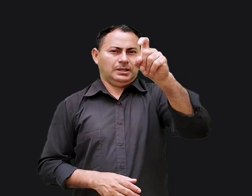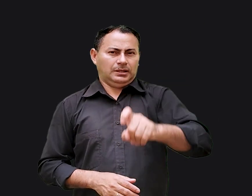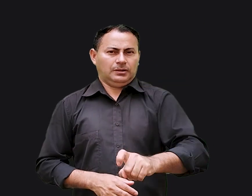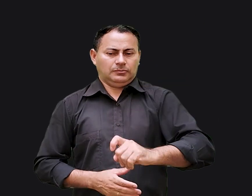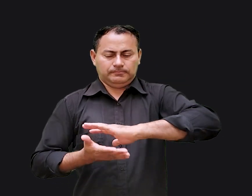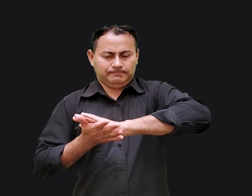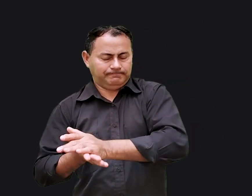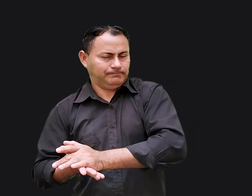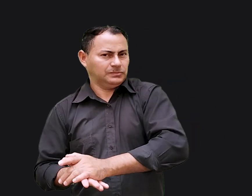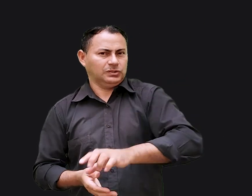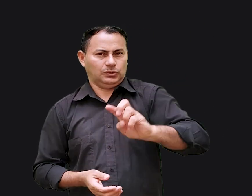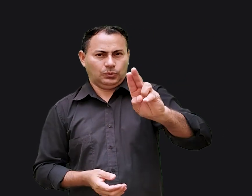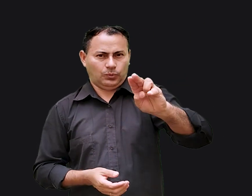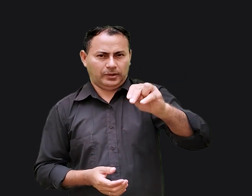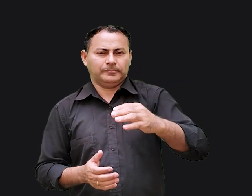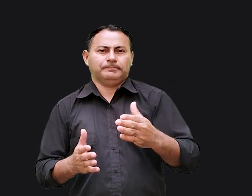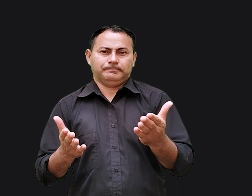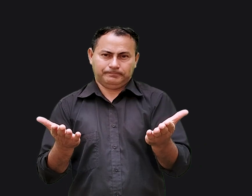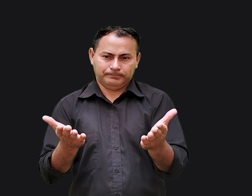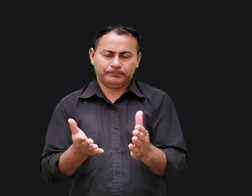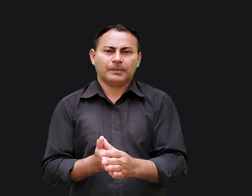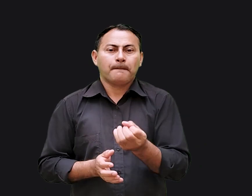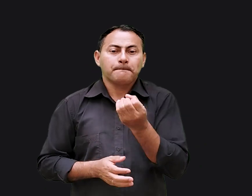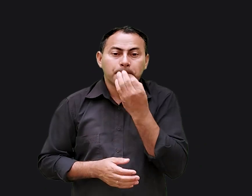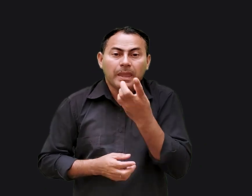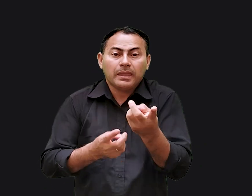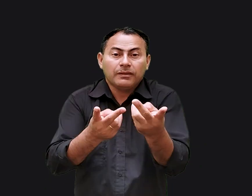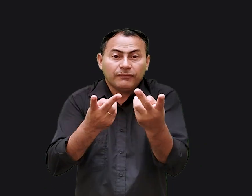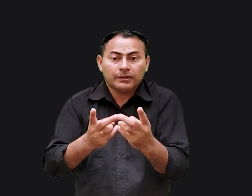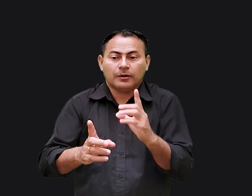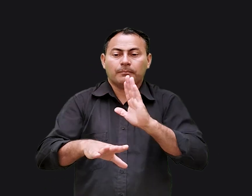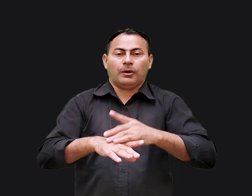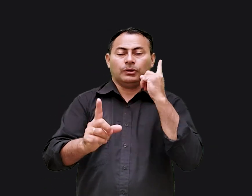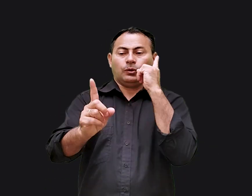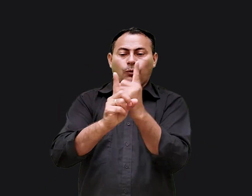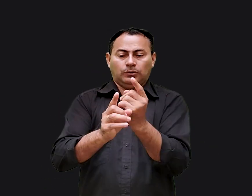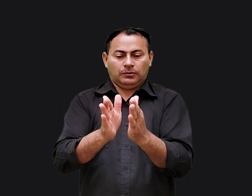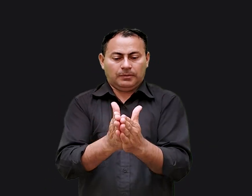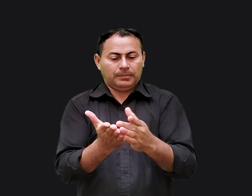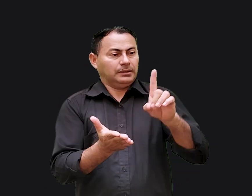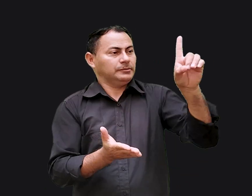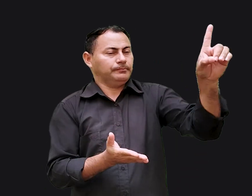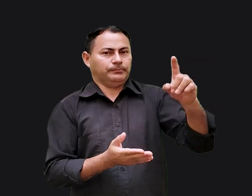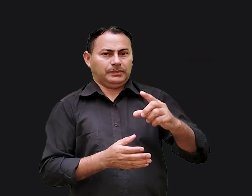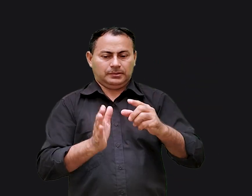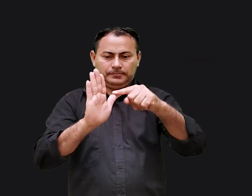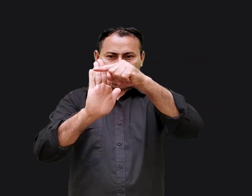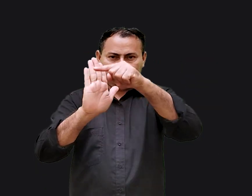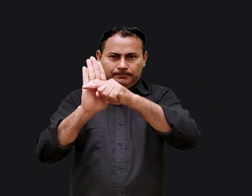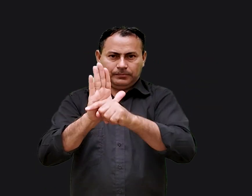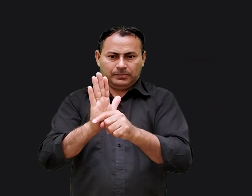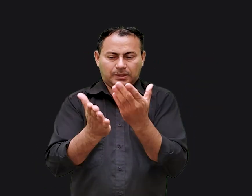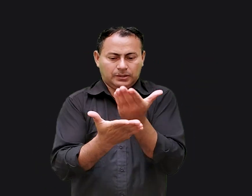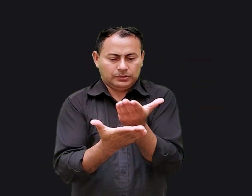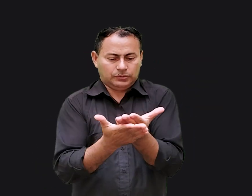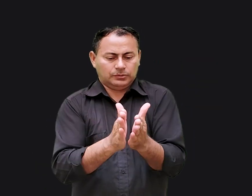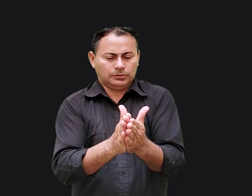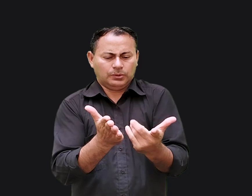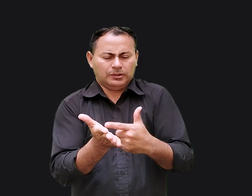será destruído. Bem-vindo para mais um programa Encontro com a Palavra. Este programa é um estudo do livro